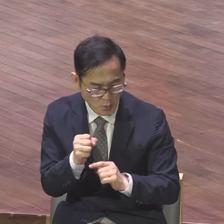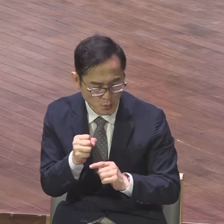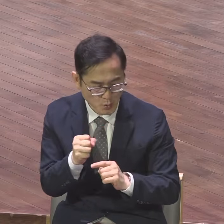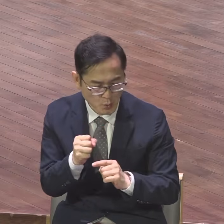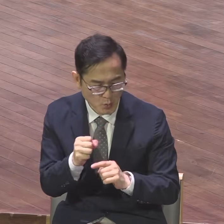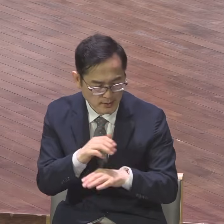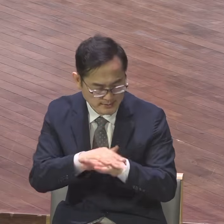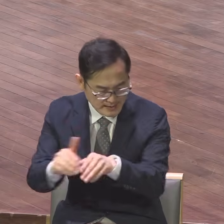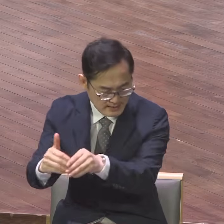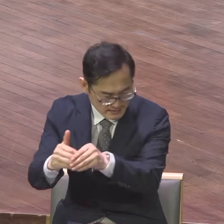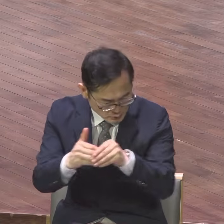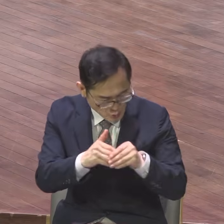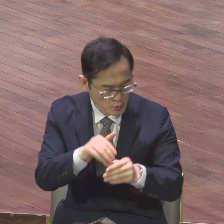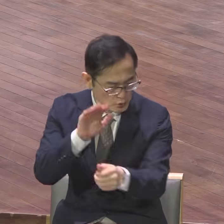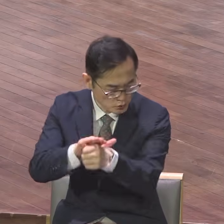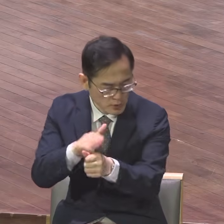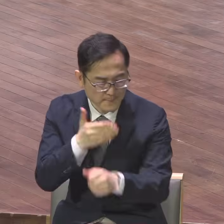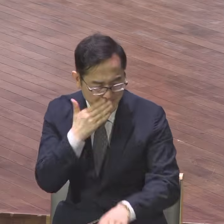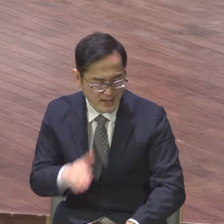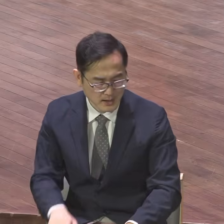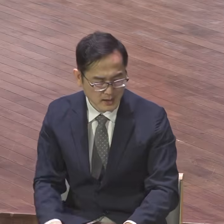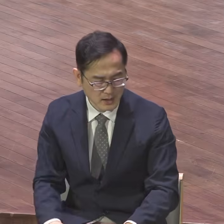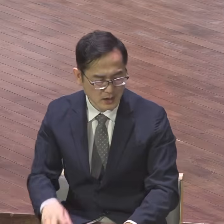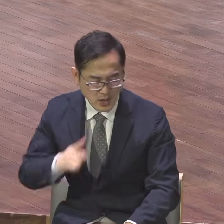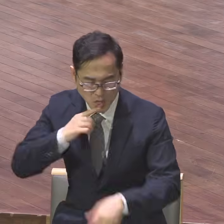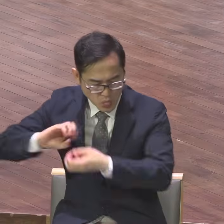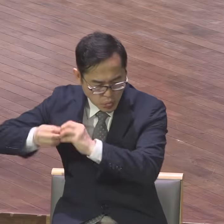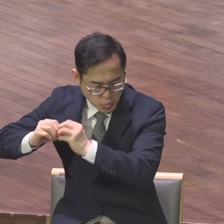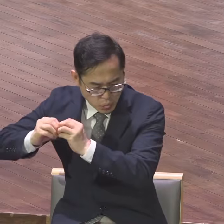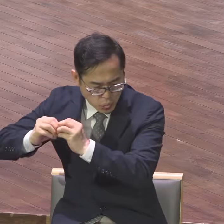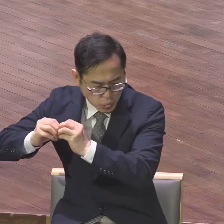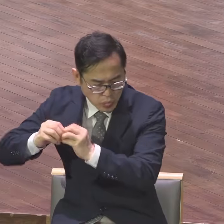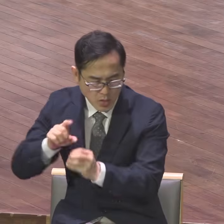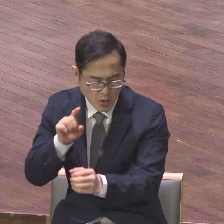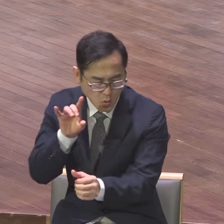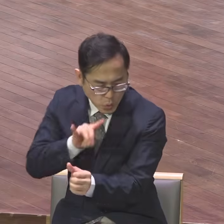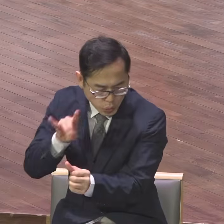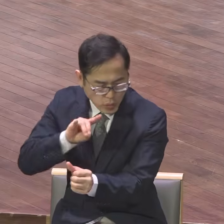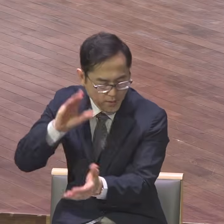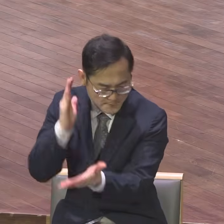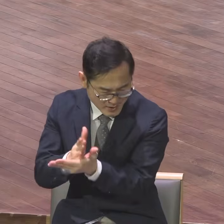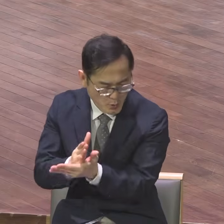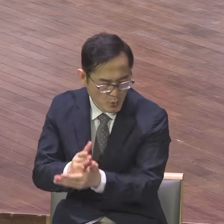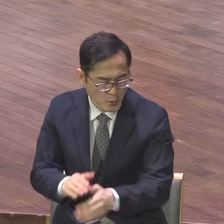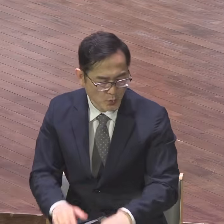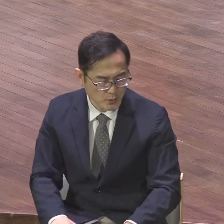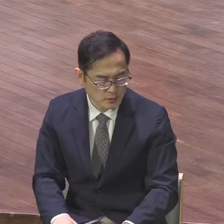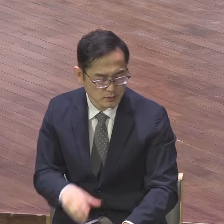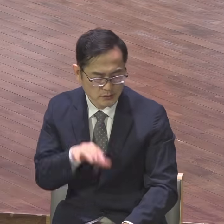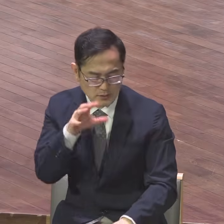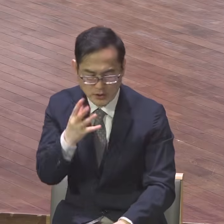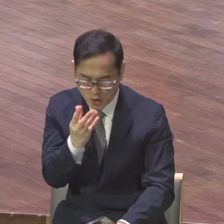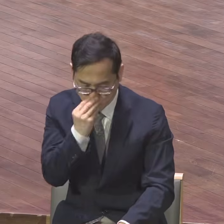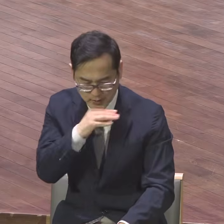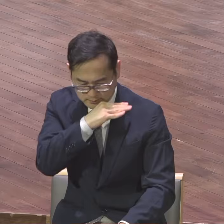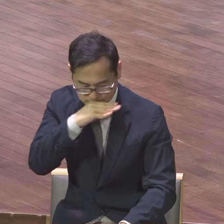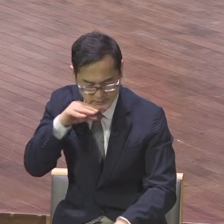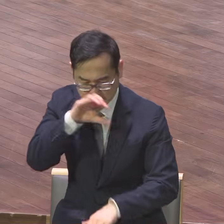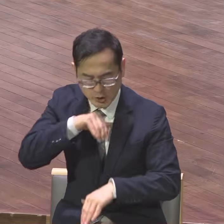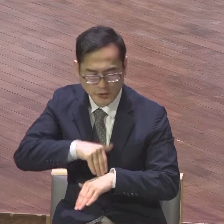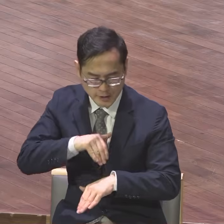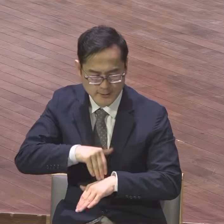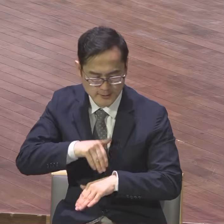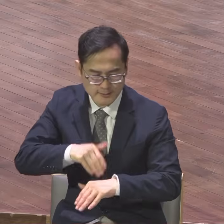구용원으로 양육받으리라. 망령되고 허탄한 신화를 버리고 경건에 이르도록 너 자신을 연단하라. 육체의 연단은 약간의 유익이